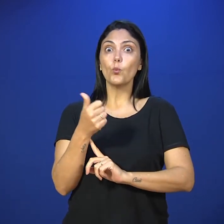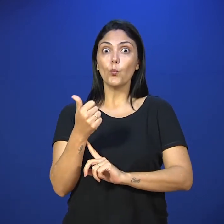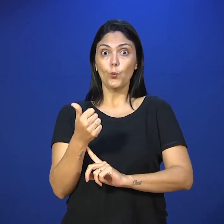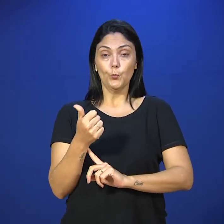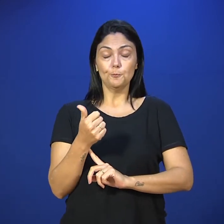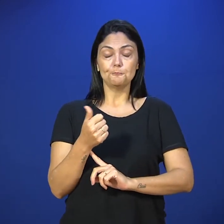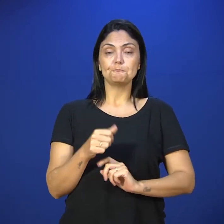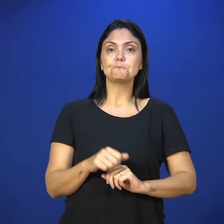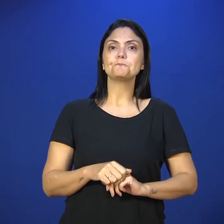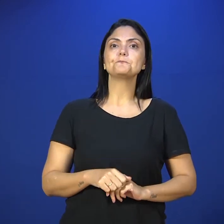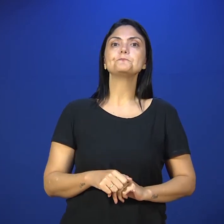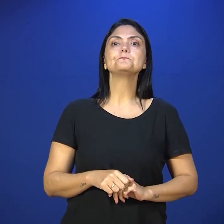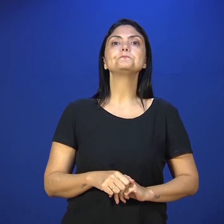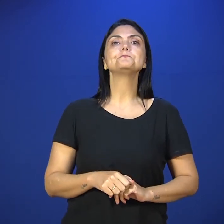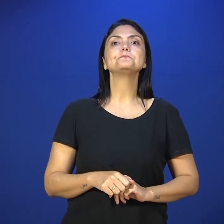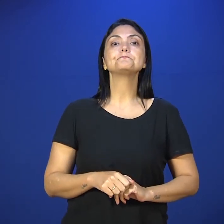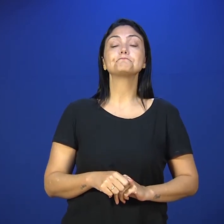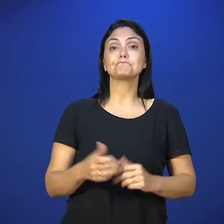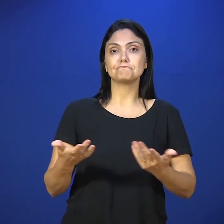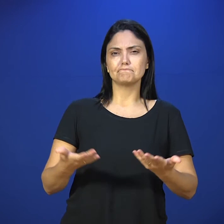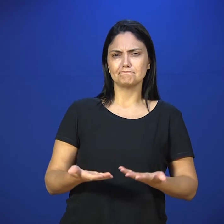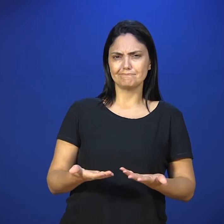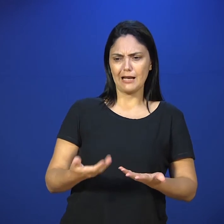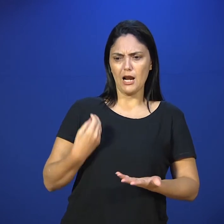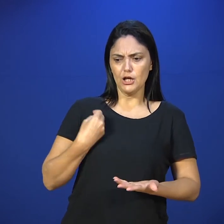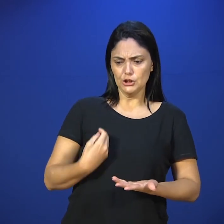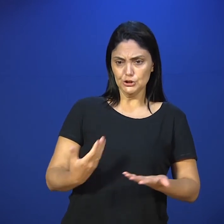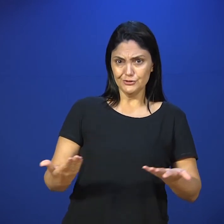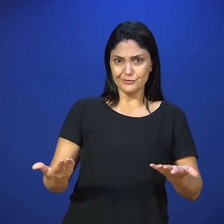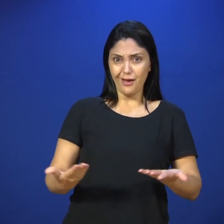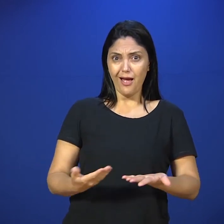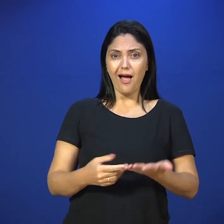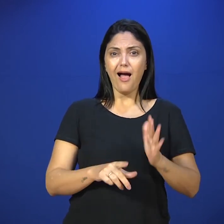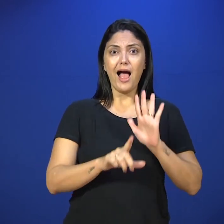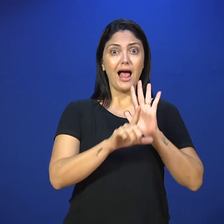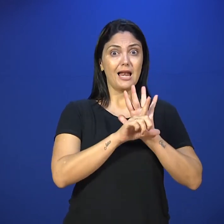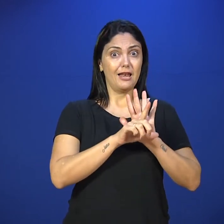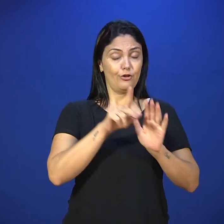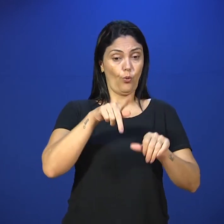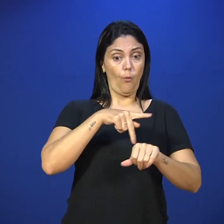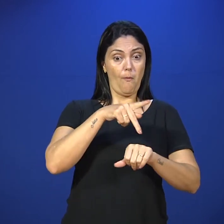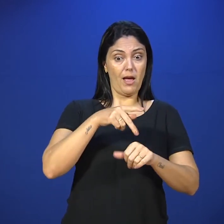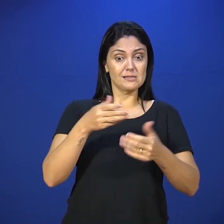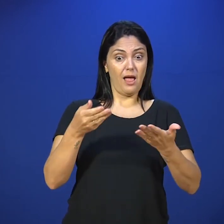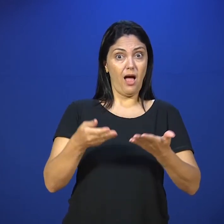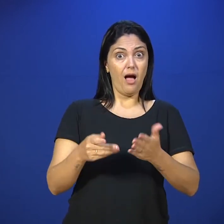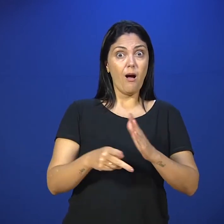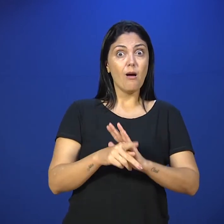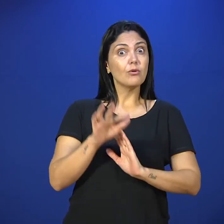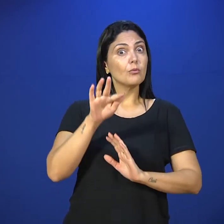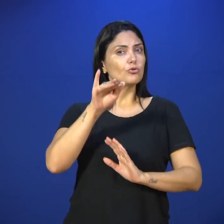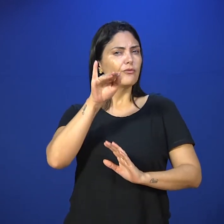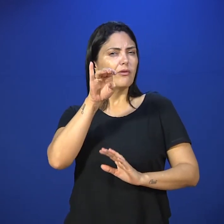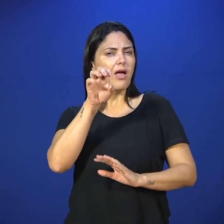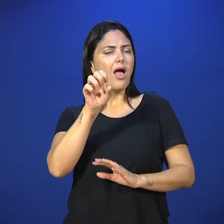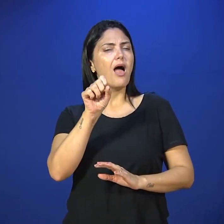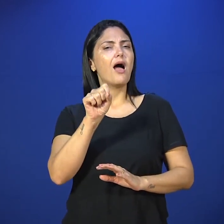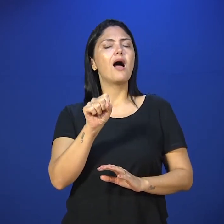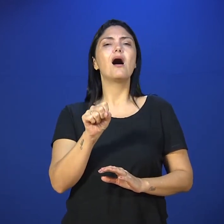2021/2. 11.1. Em razão do previsto na legislação vigente do Programa de Financiamento